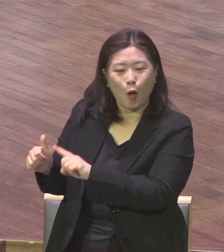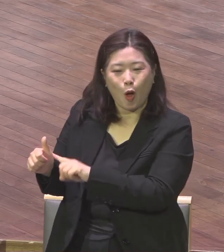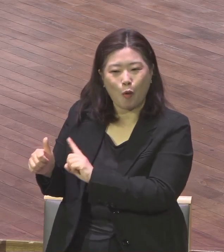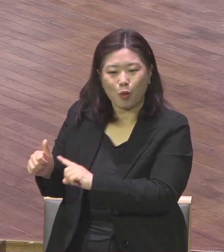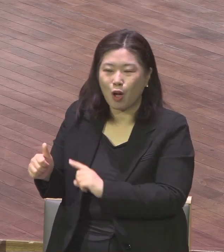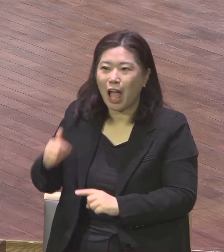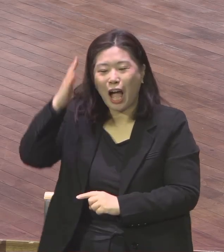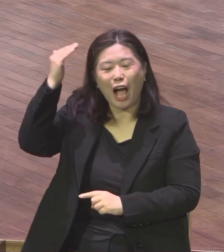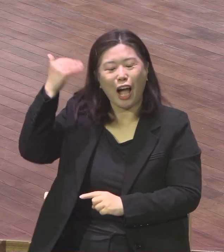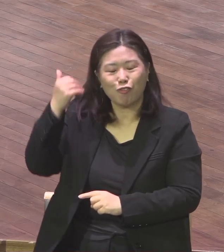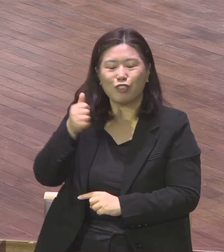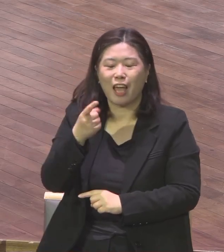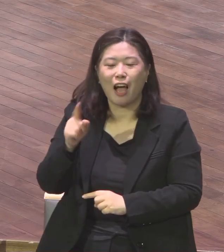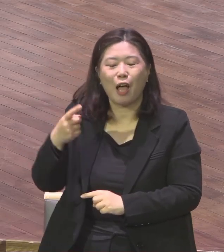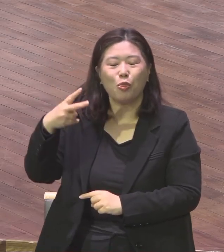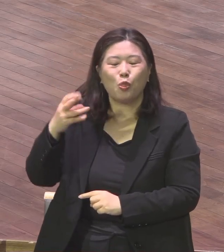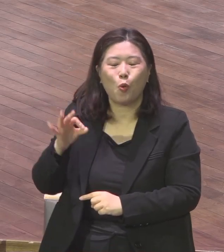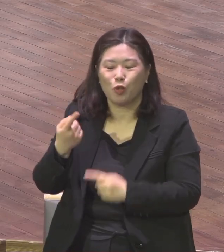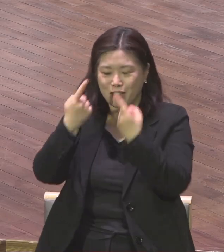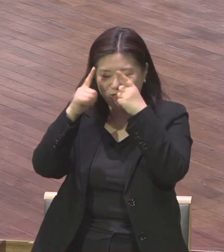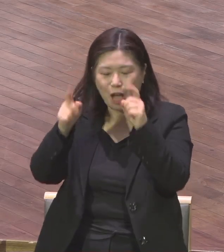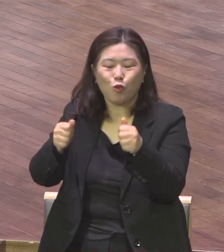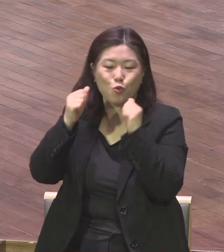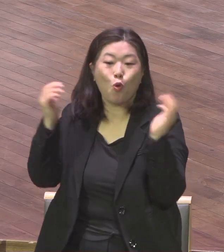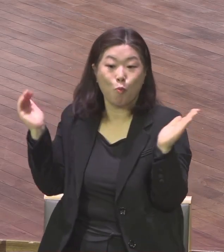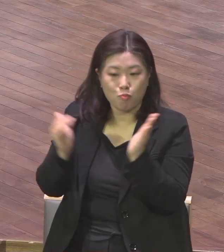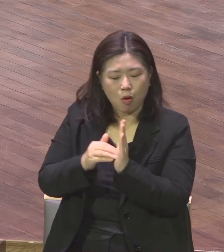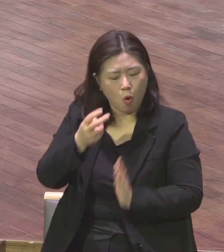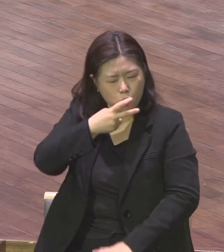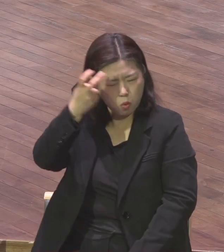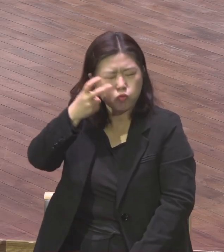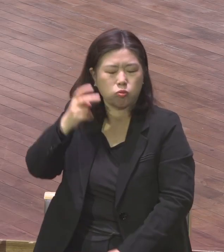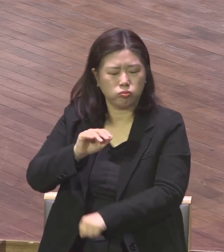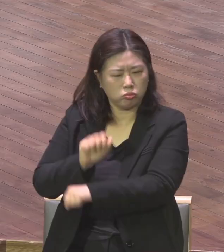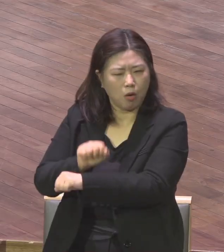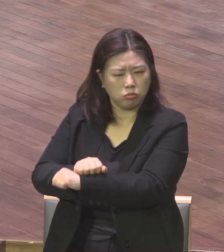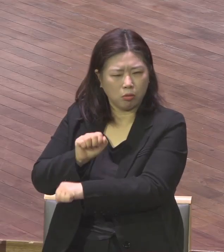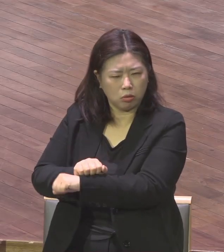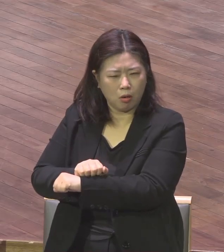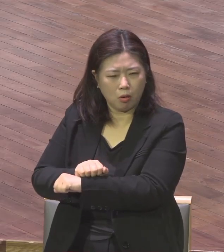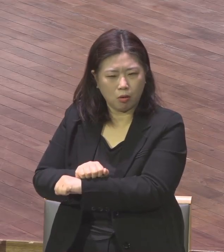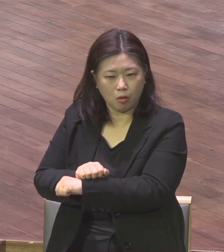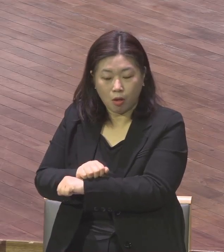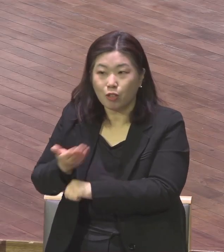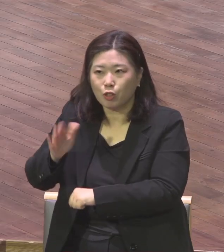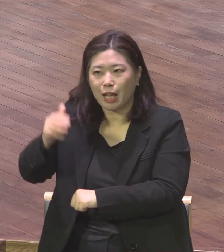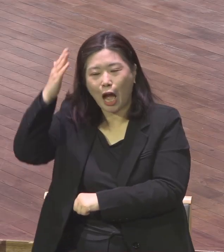그래서 저가 지었대. 그래, 물을 이렇게 꼬랑에서 내려오는 물들.